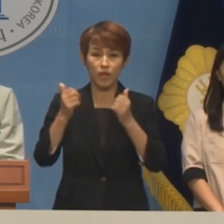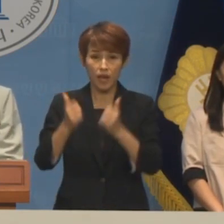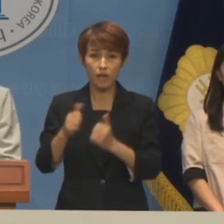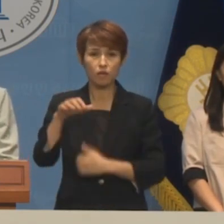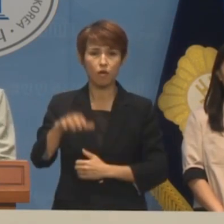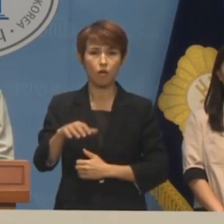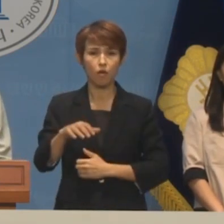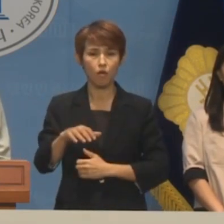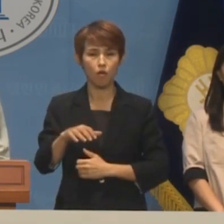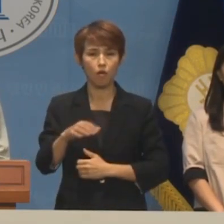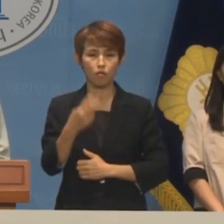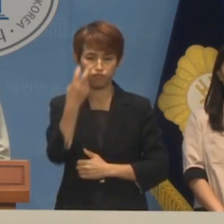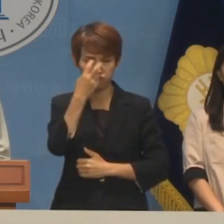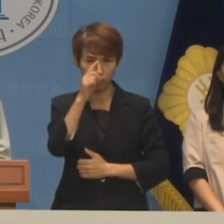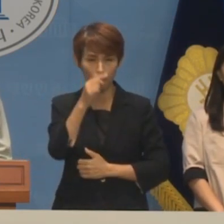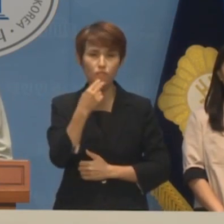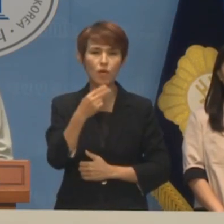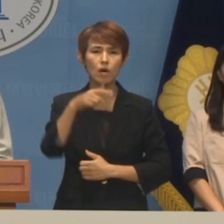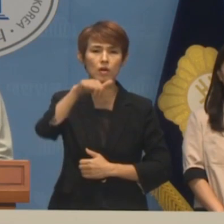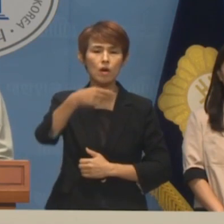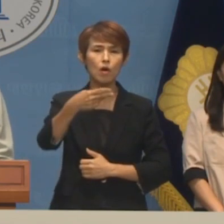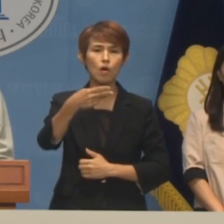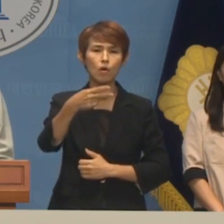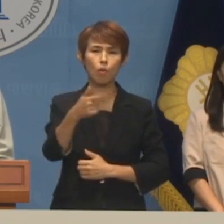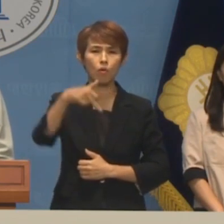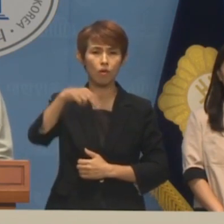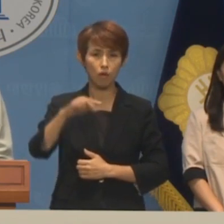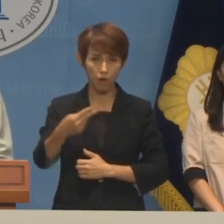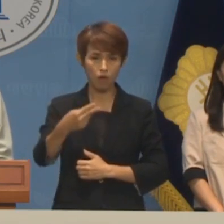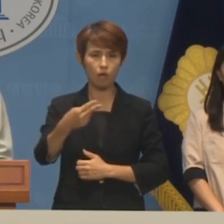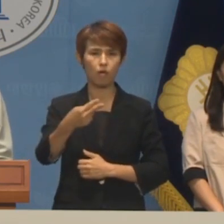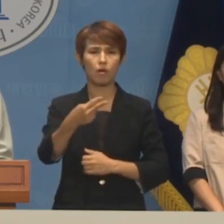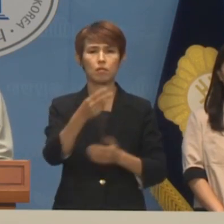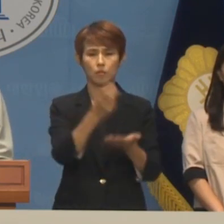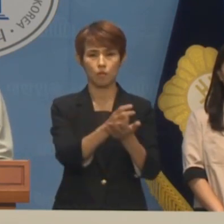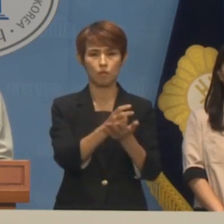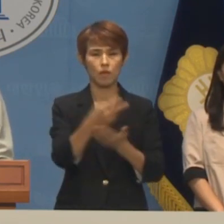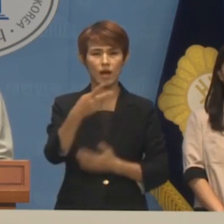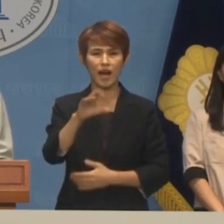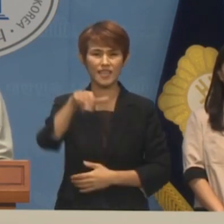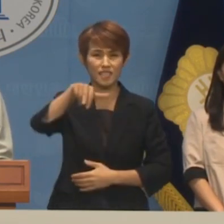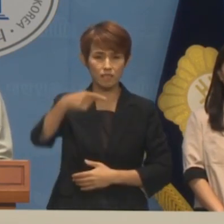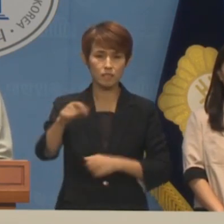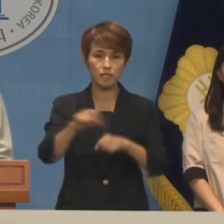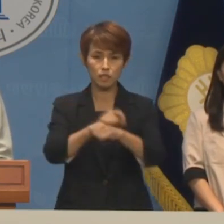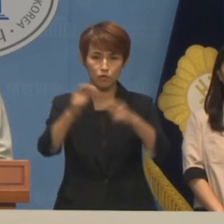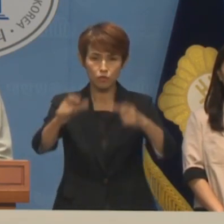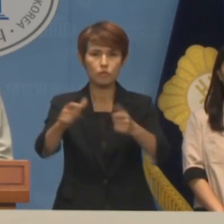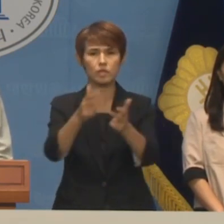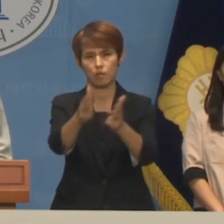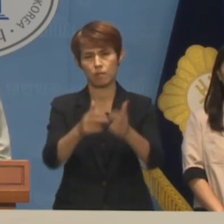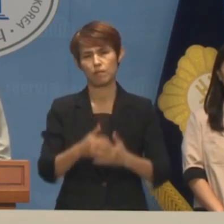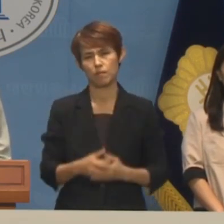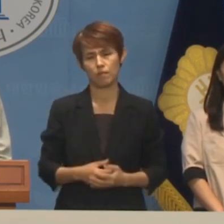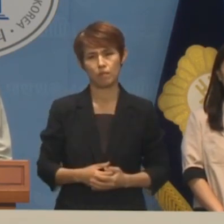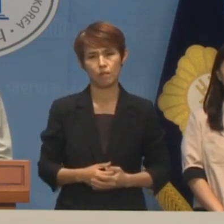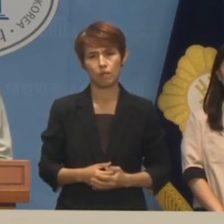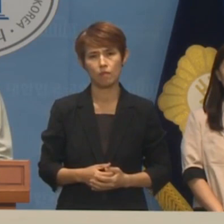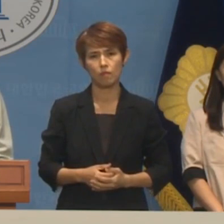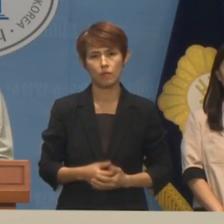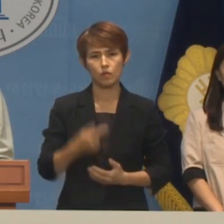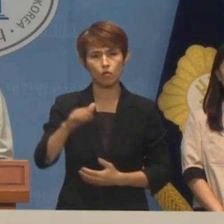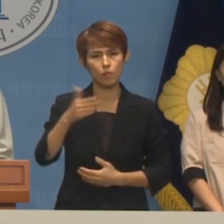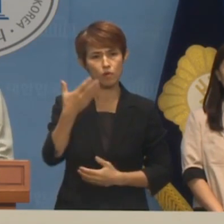심의도 받지 않은 글로컬 30, 졸속 진행 중인 라이즈의 교육 특구 사업, 90년대